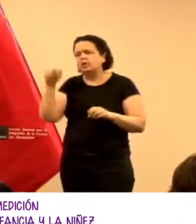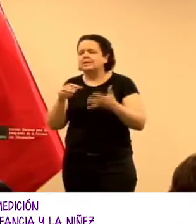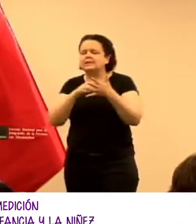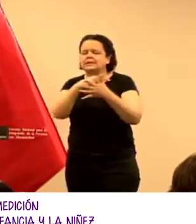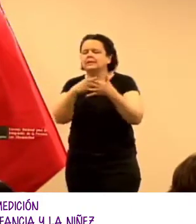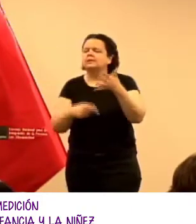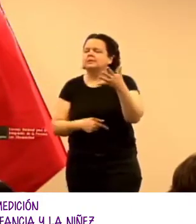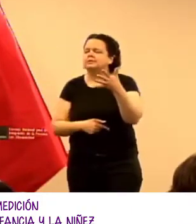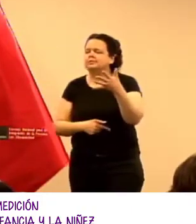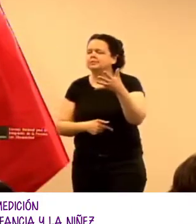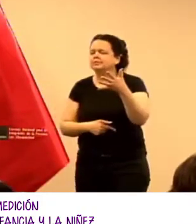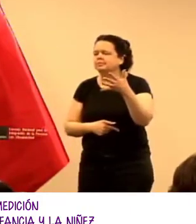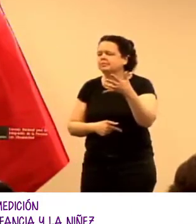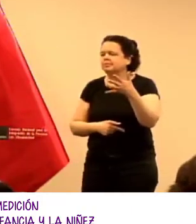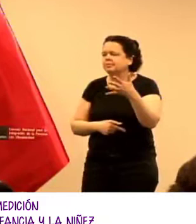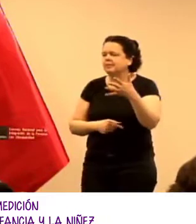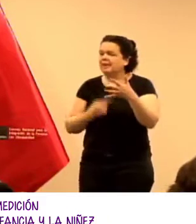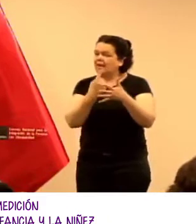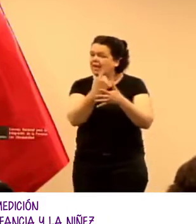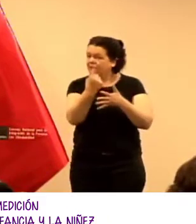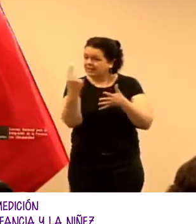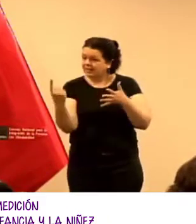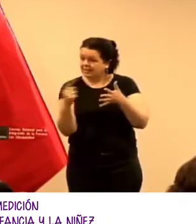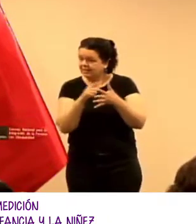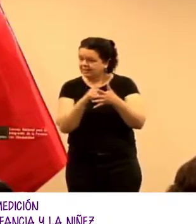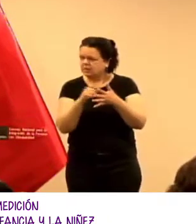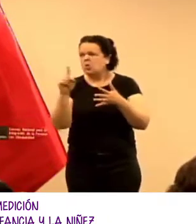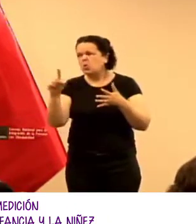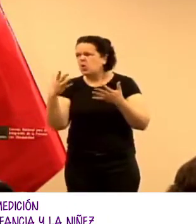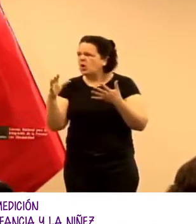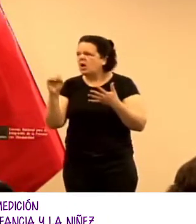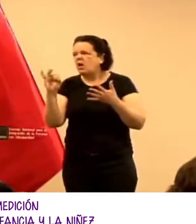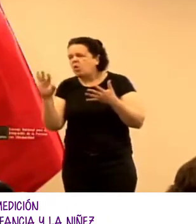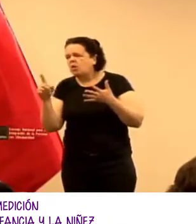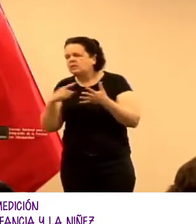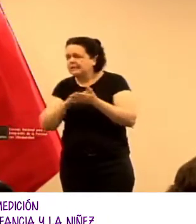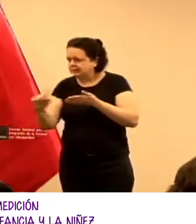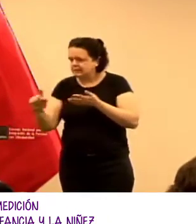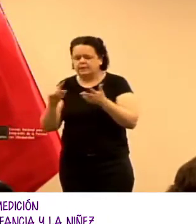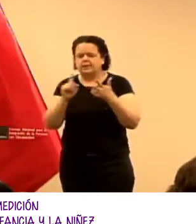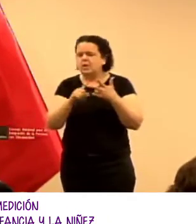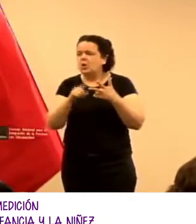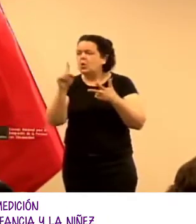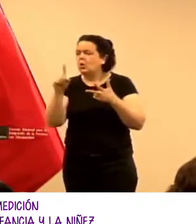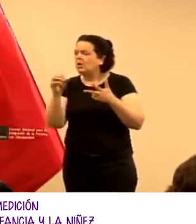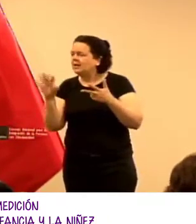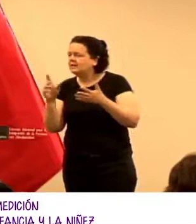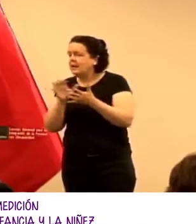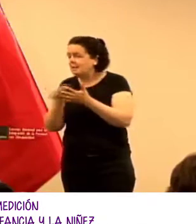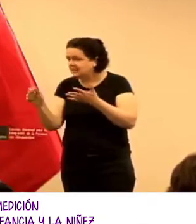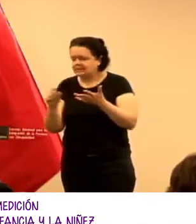5 esta vez. Cada día, una o varias veces a la semana, una o varias veces al